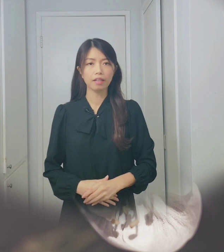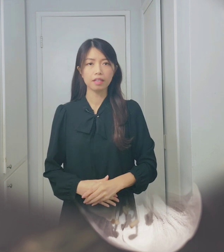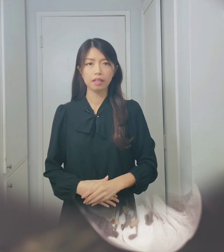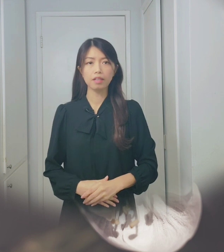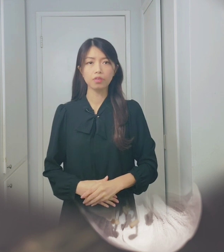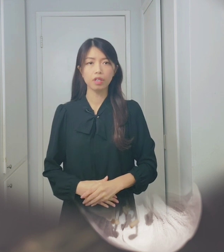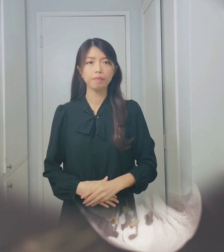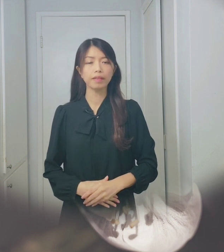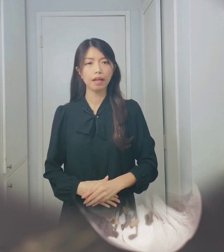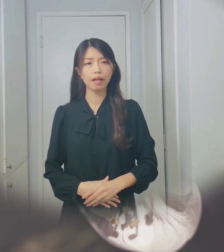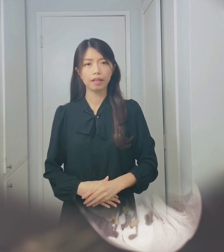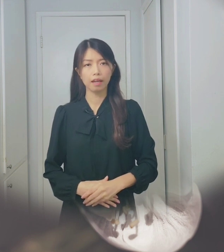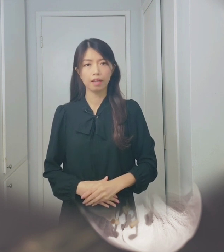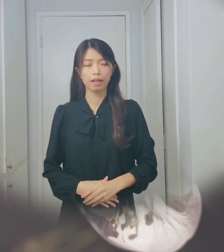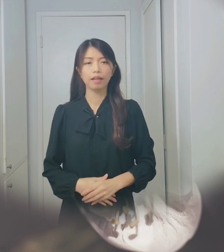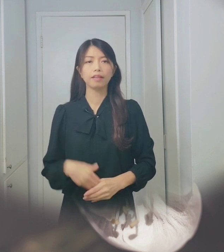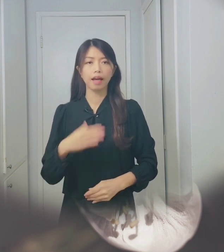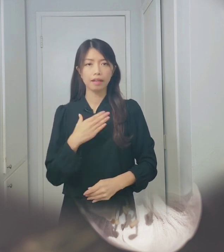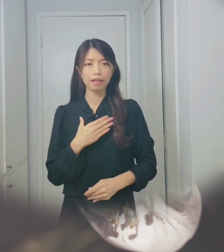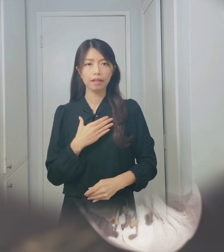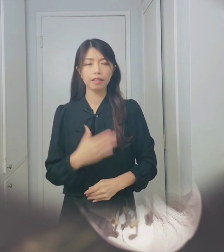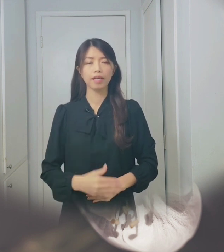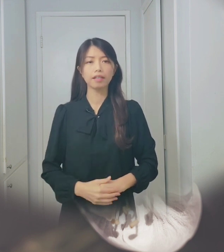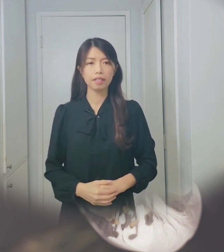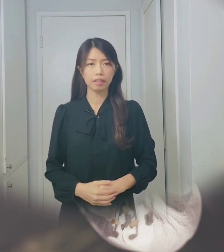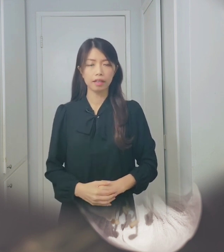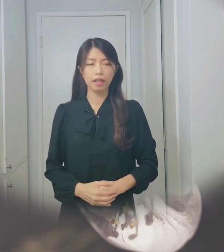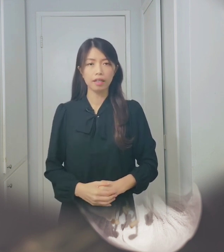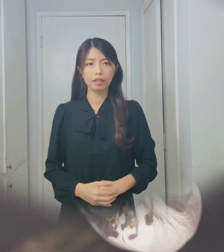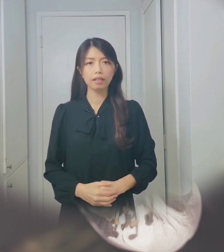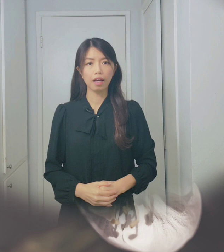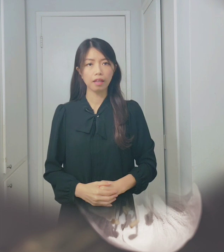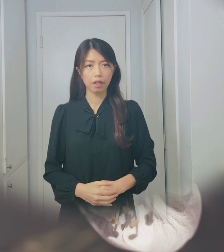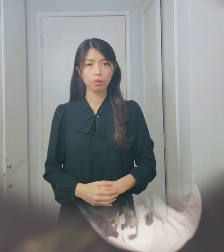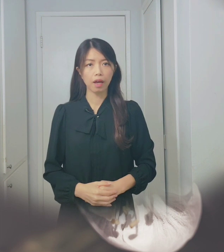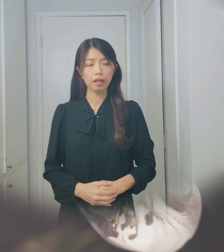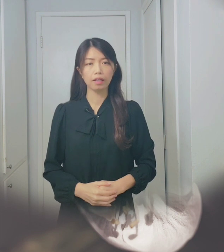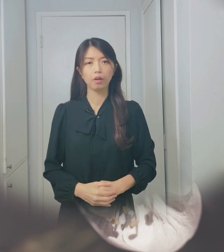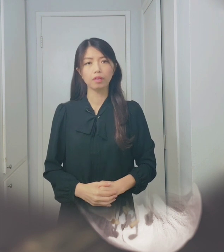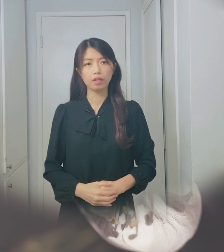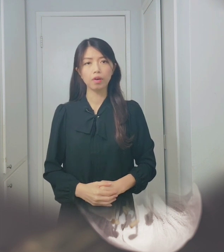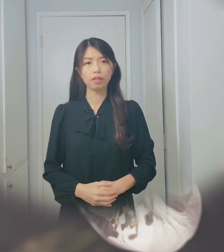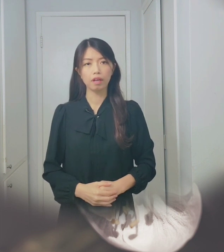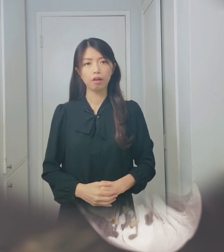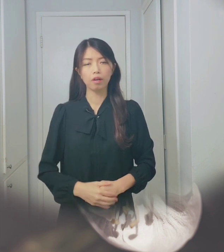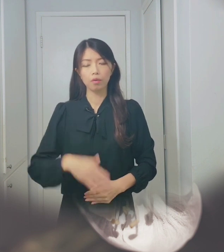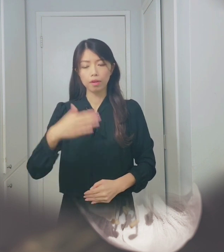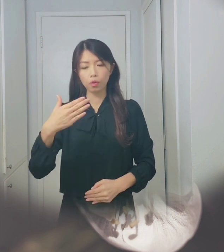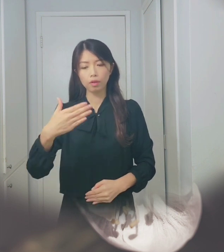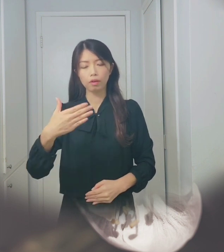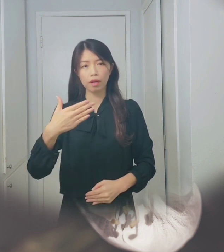나를 이끄시는 주님만 따라가네. 나를 이끄시는, 이끌다, 데려오다 이런 뜻의